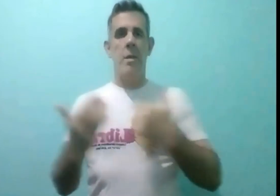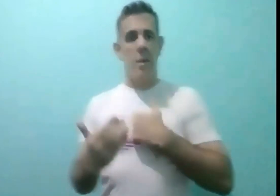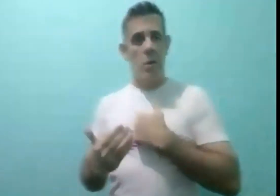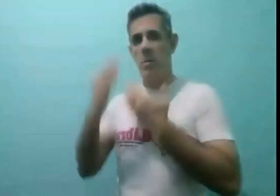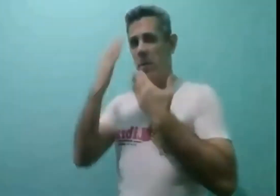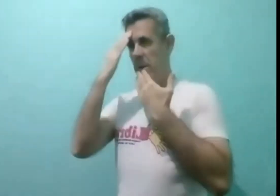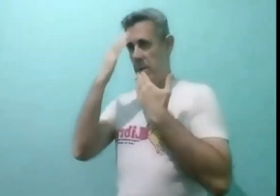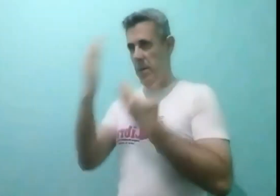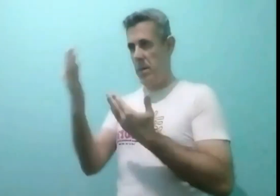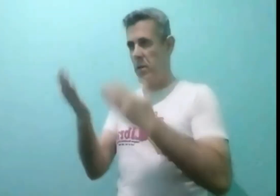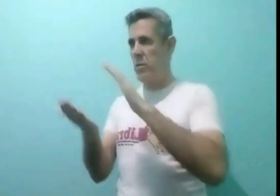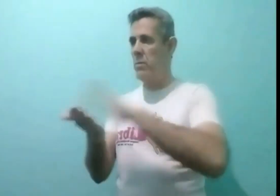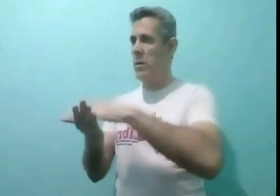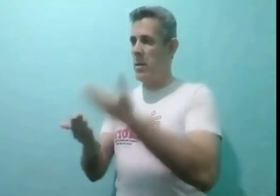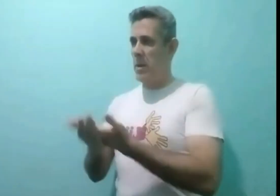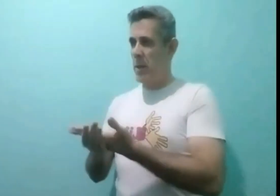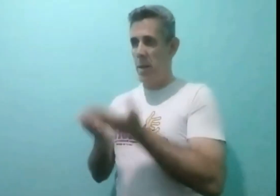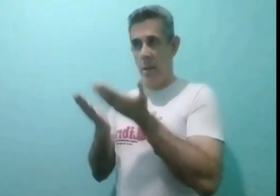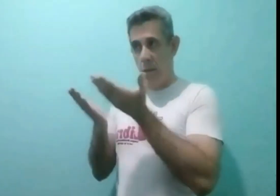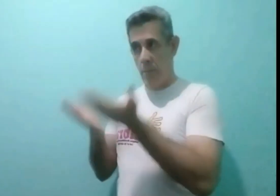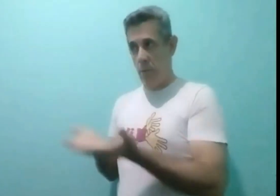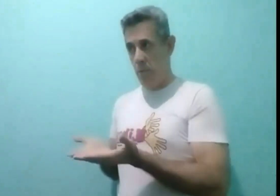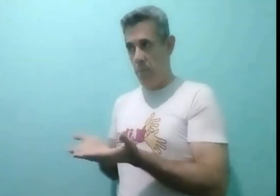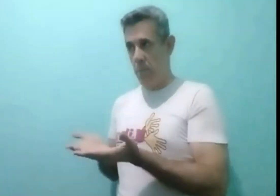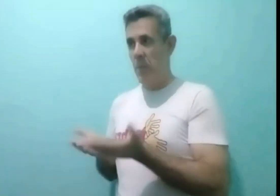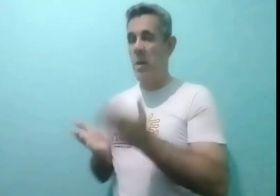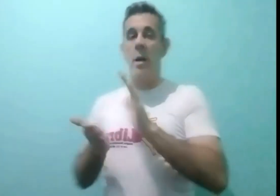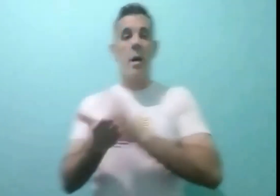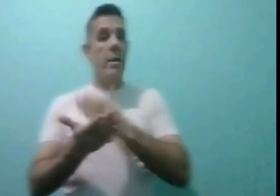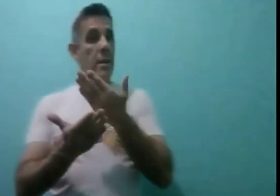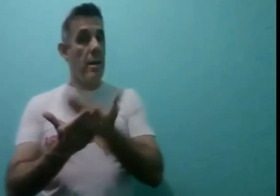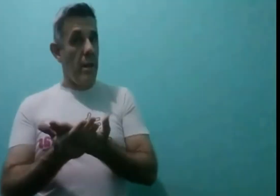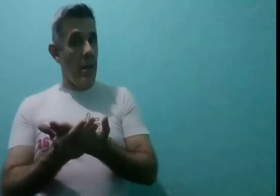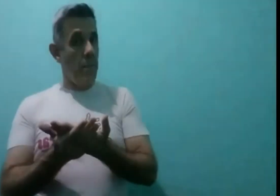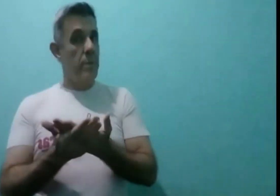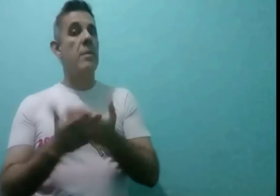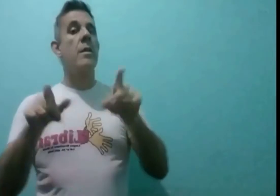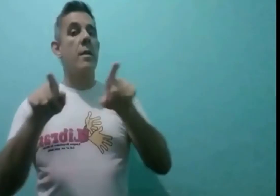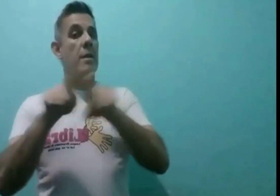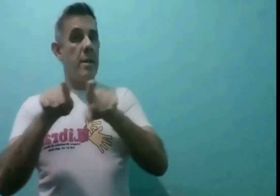Então eu agradeço a todos, aos intérpretes também de língua de sinais